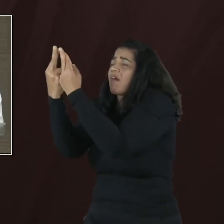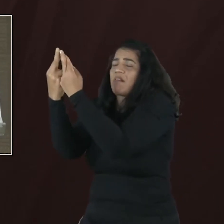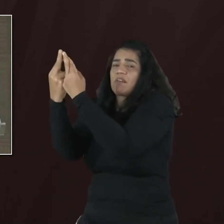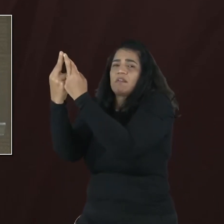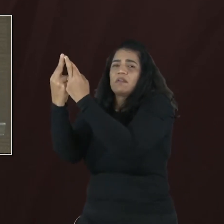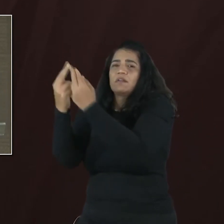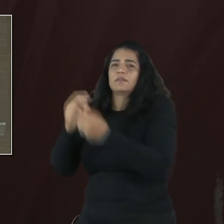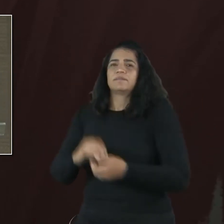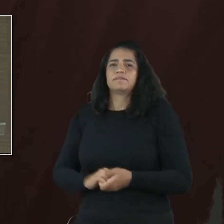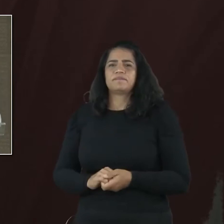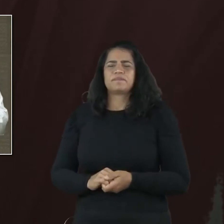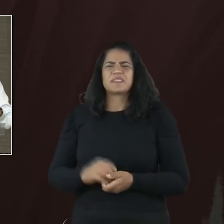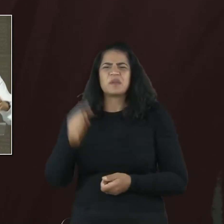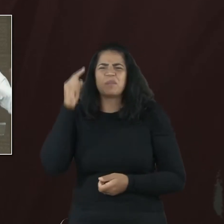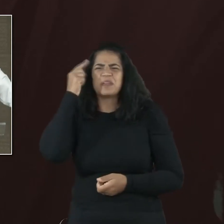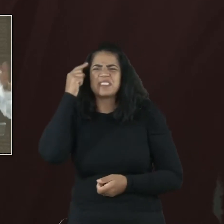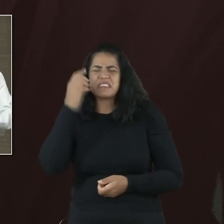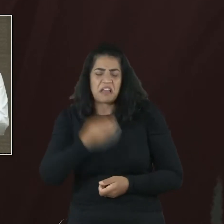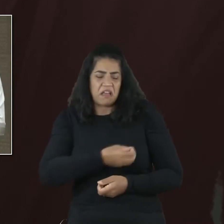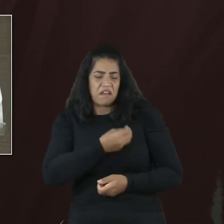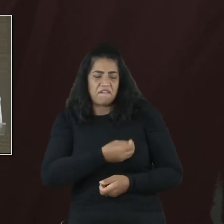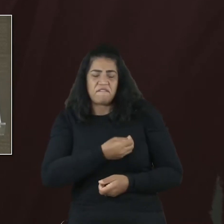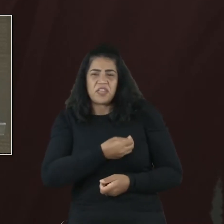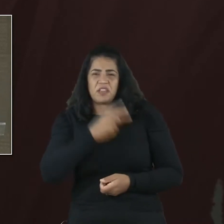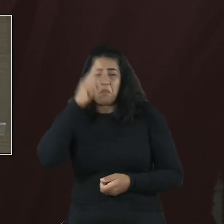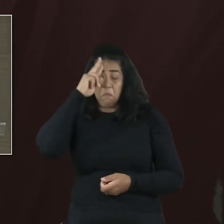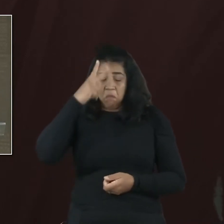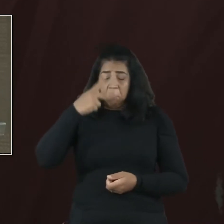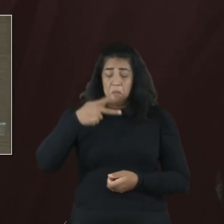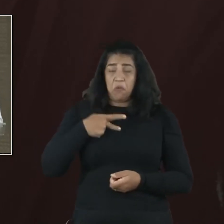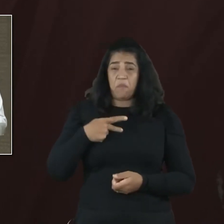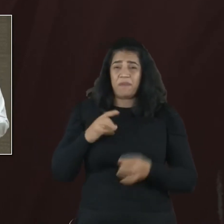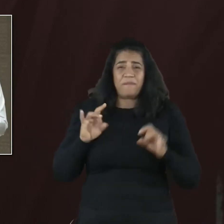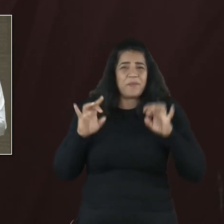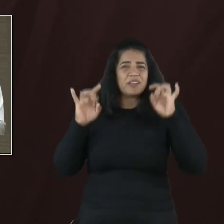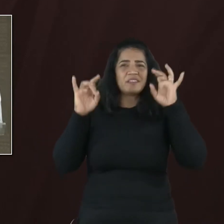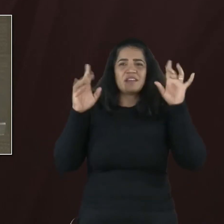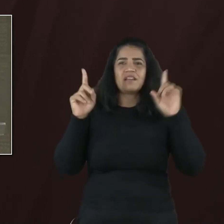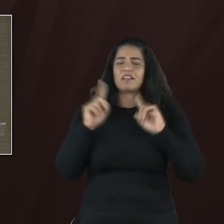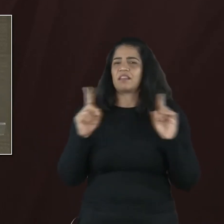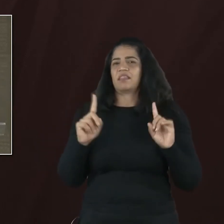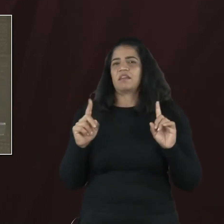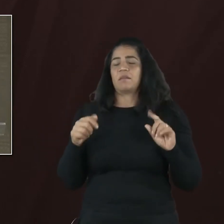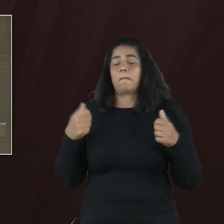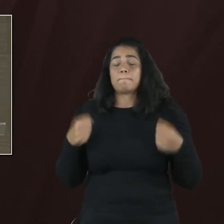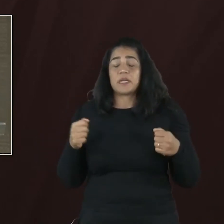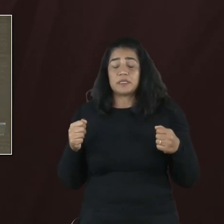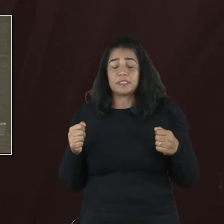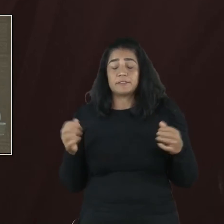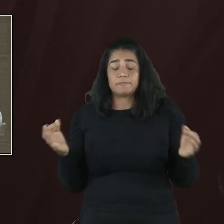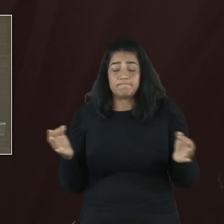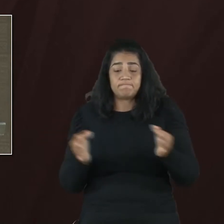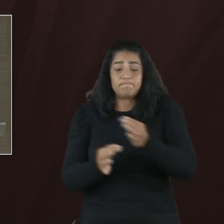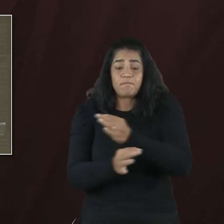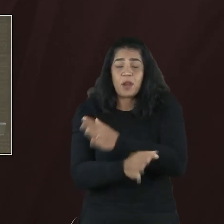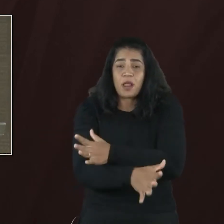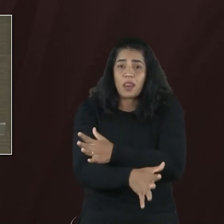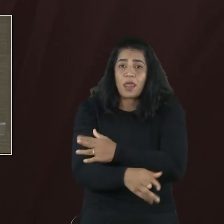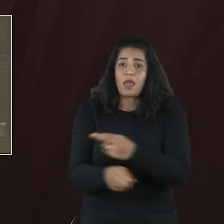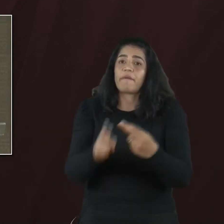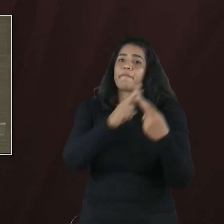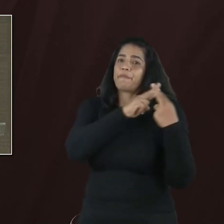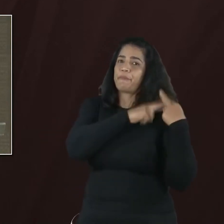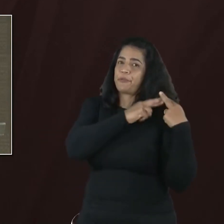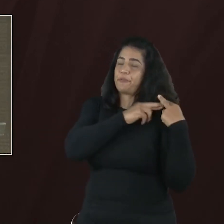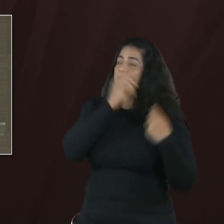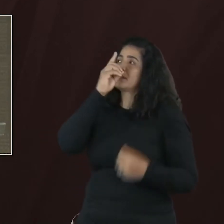preciosa para mim mesmo, contanto que eu complete a minha carreira e o ministério, né? Ó Senhor Jesus. Bom, aí tem tanta coisa, irmãos,